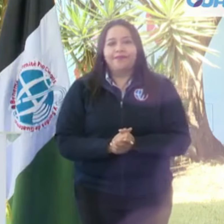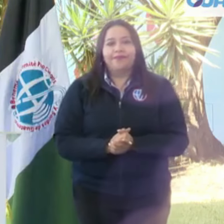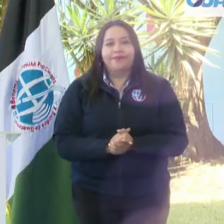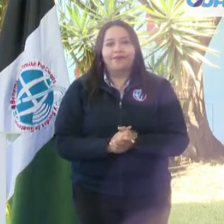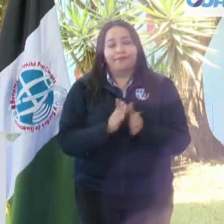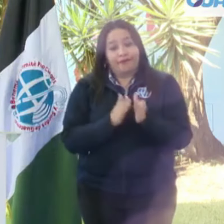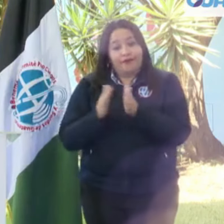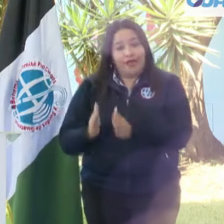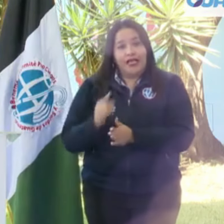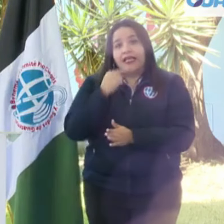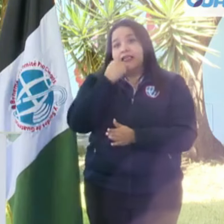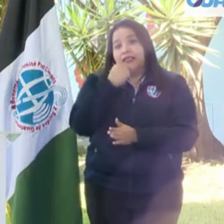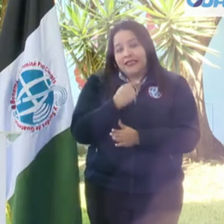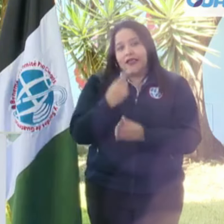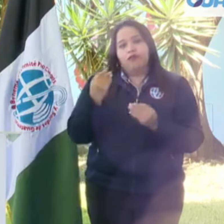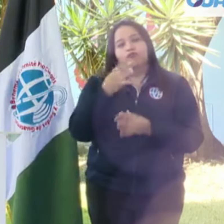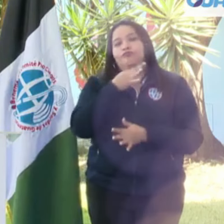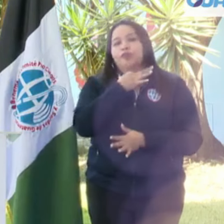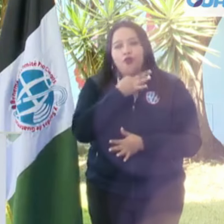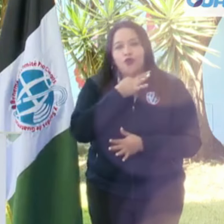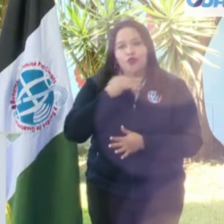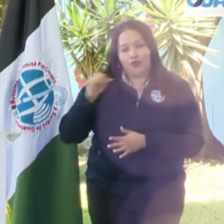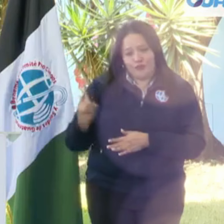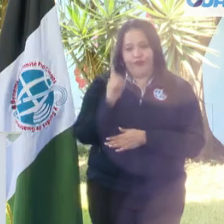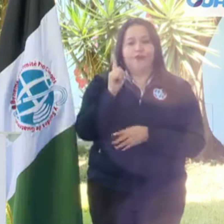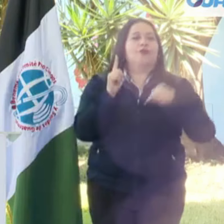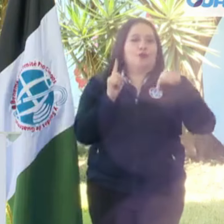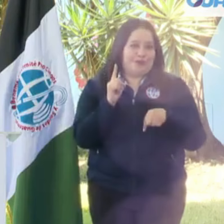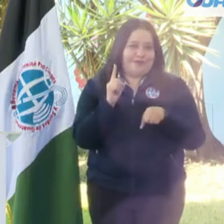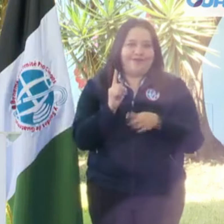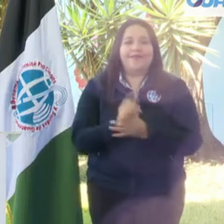Como mencioné, es un verdadero gusto para mí estar con ustedes,